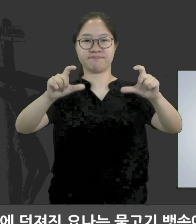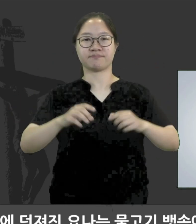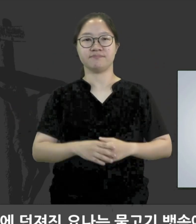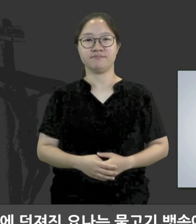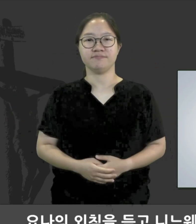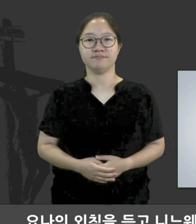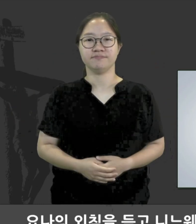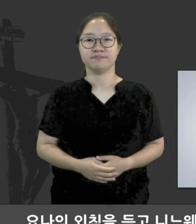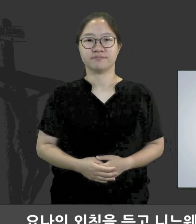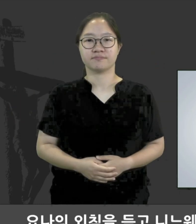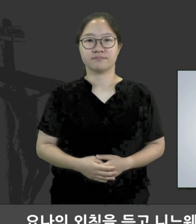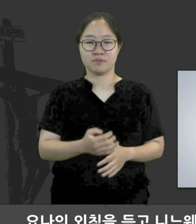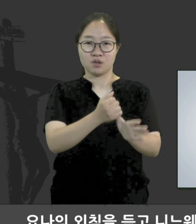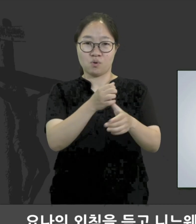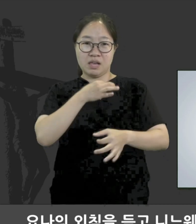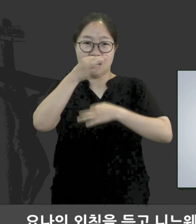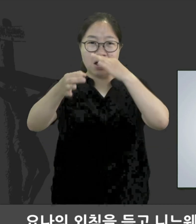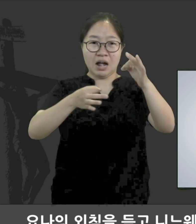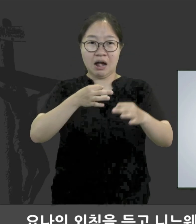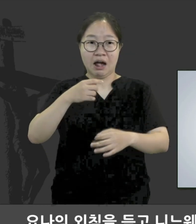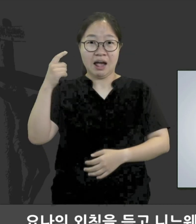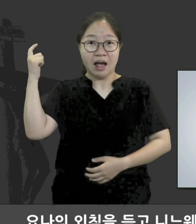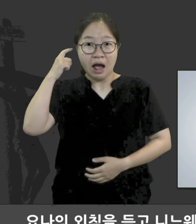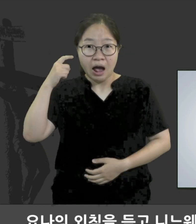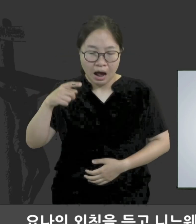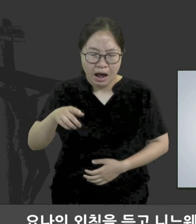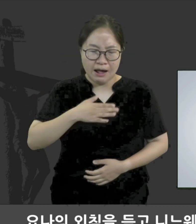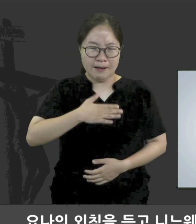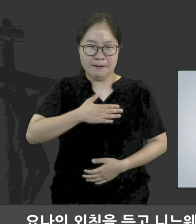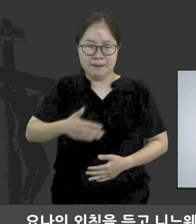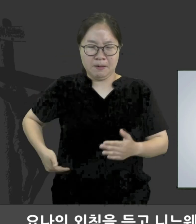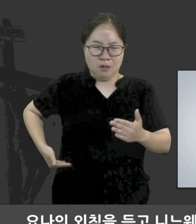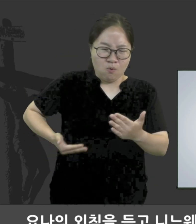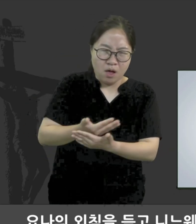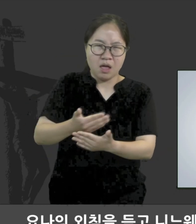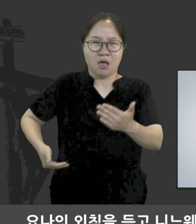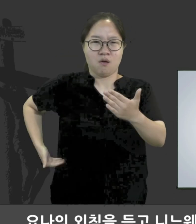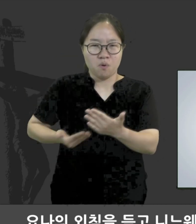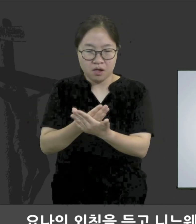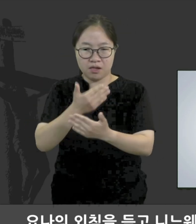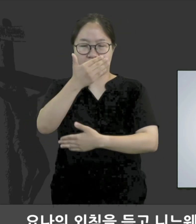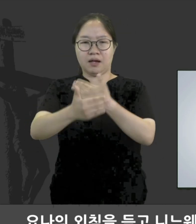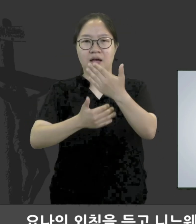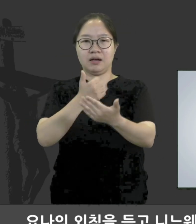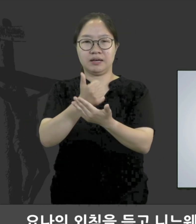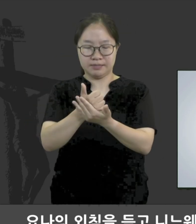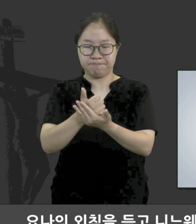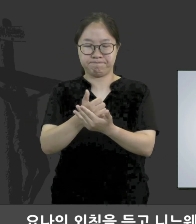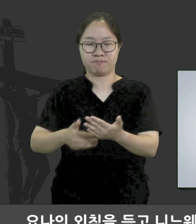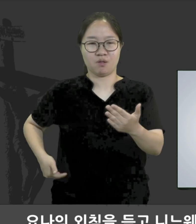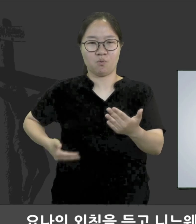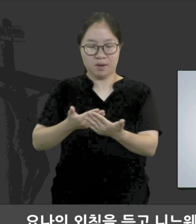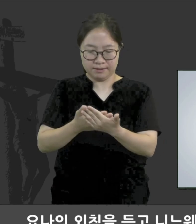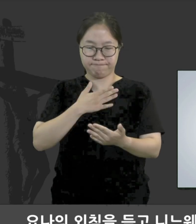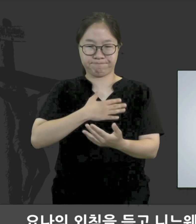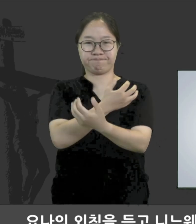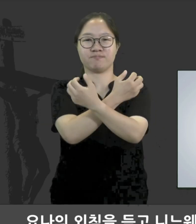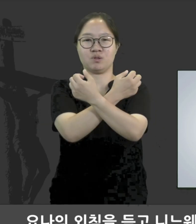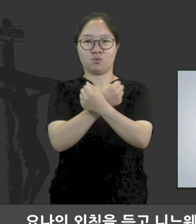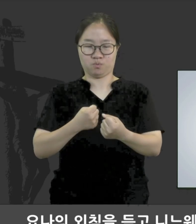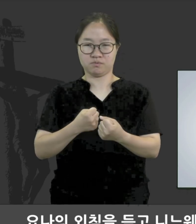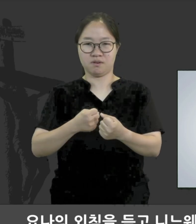선포합니다. 요나의 외침을 듣고 니느웨 백성이 회개하자 하나님께서는 그들의 회개를